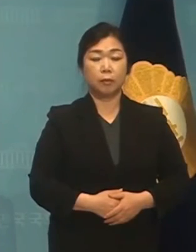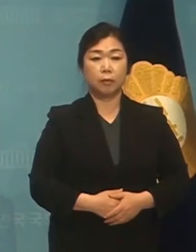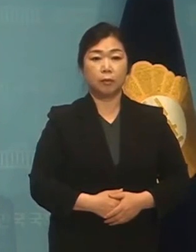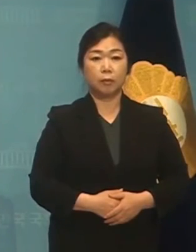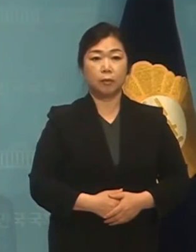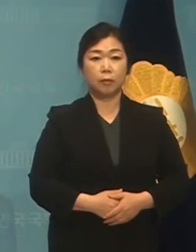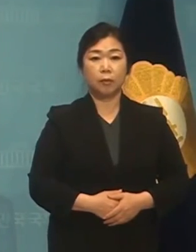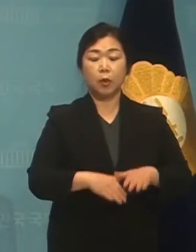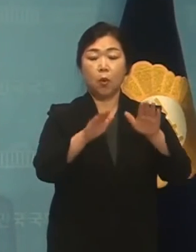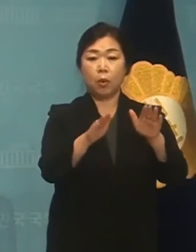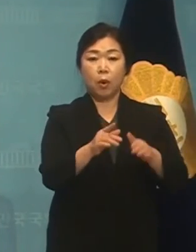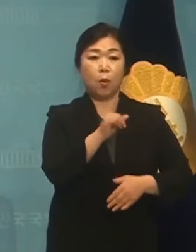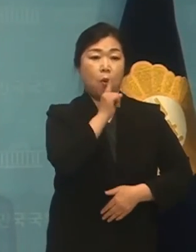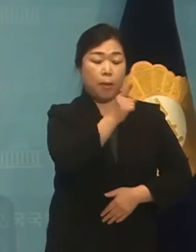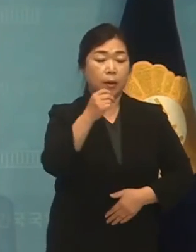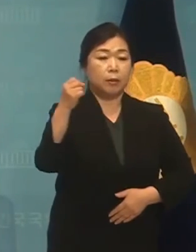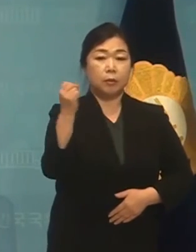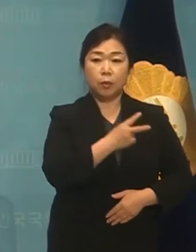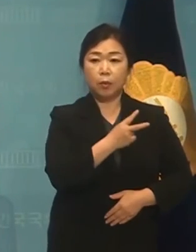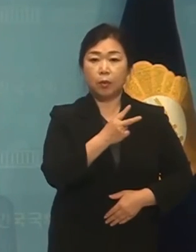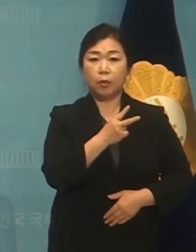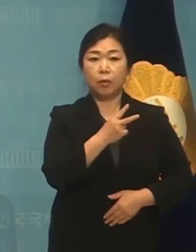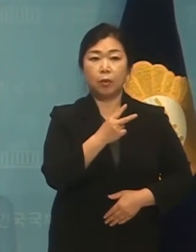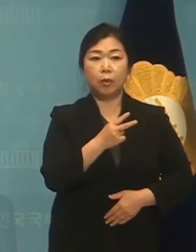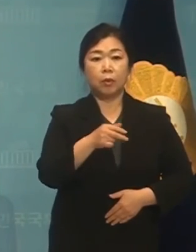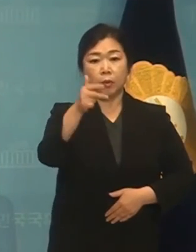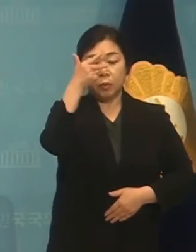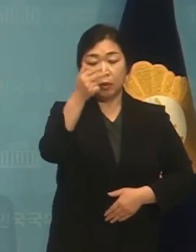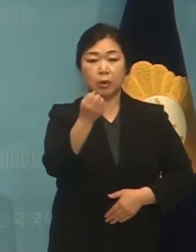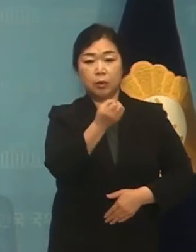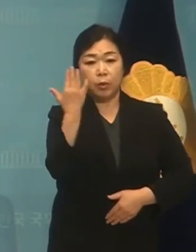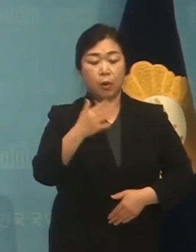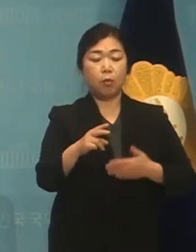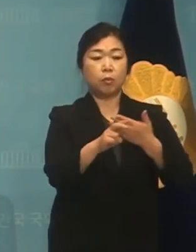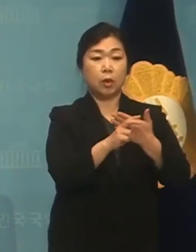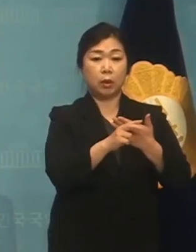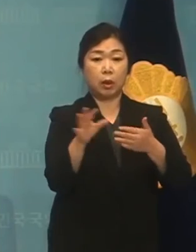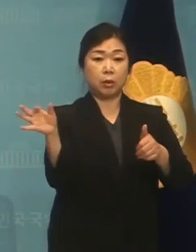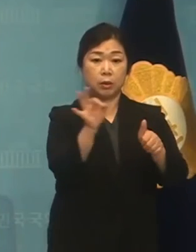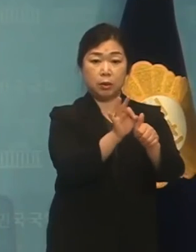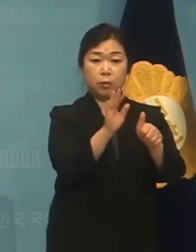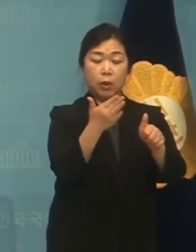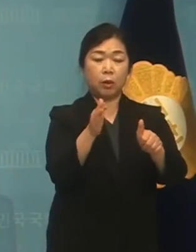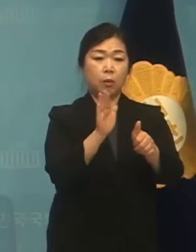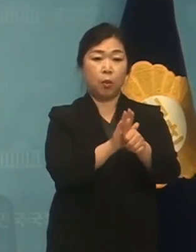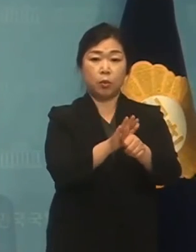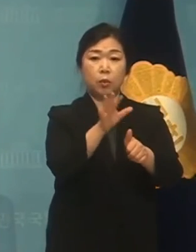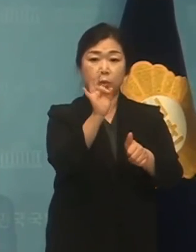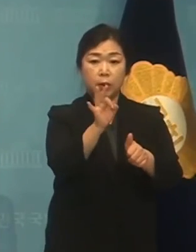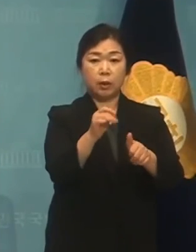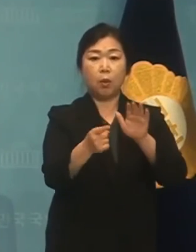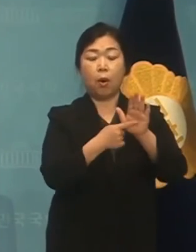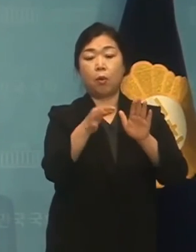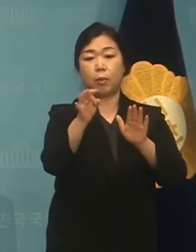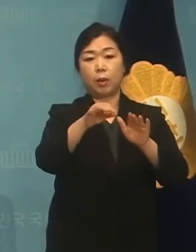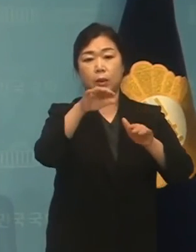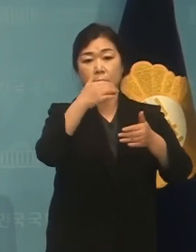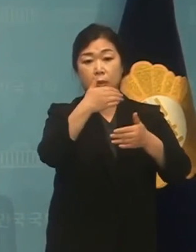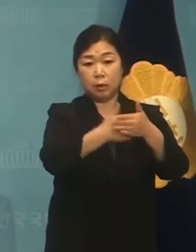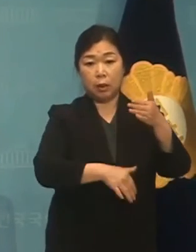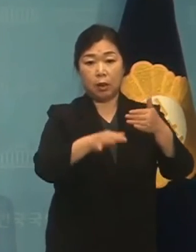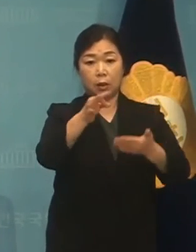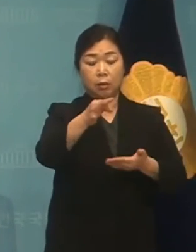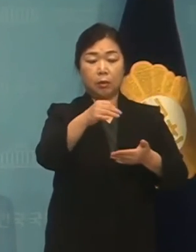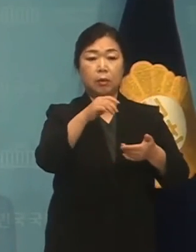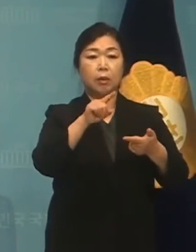네, 오늘 고발과 아울러 조선일보에게 부당하게 지급된 보조금과 광고비 차액은 반드시